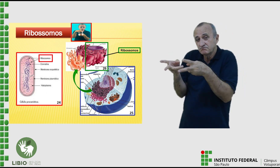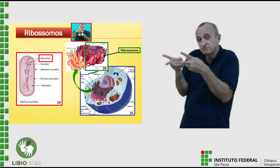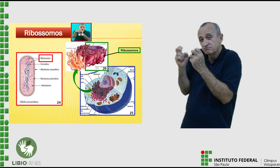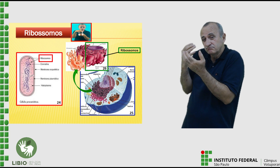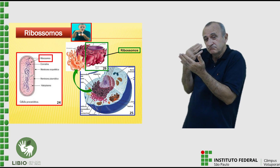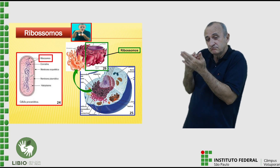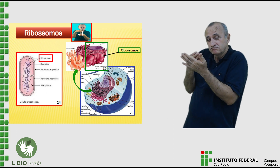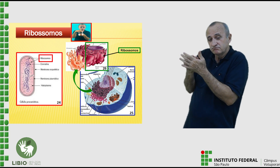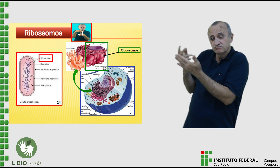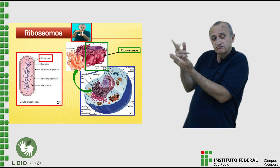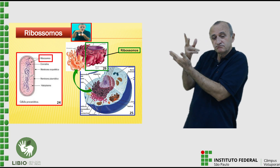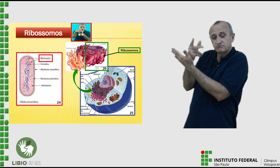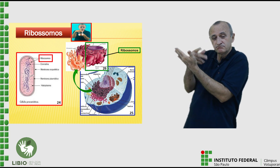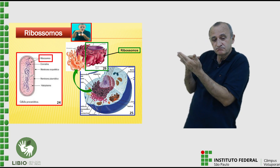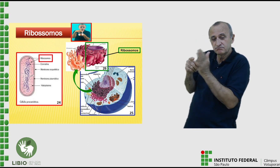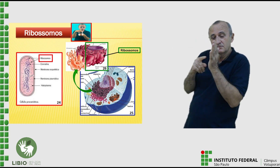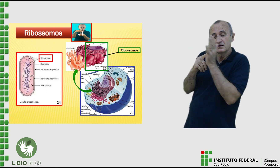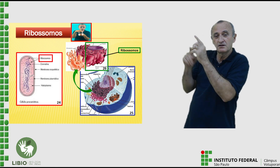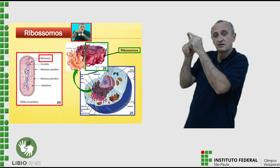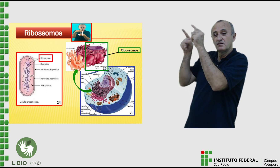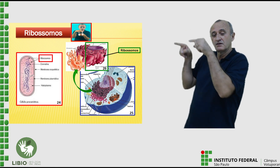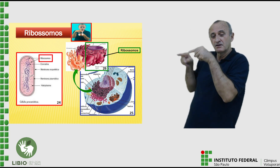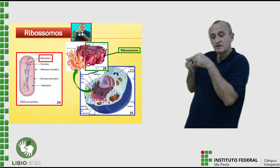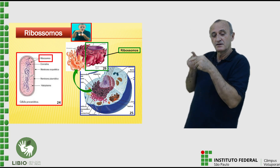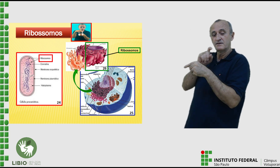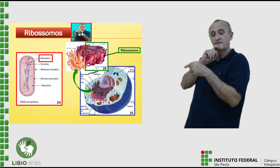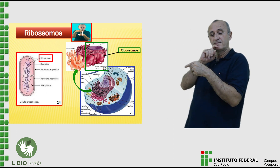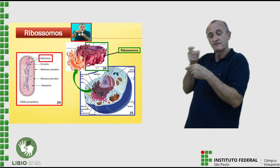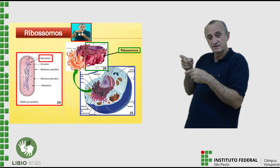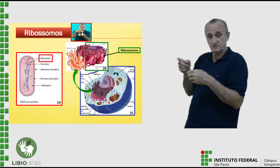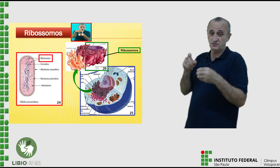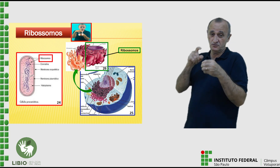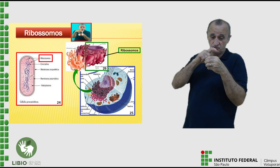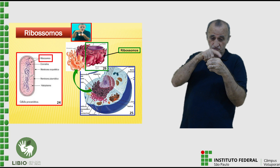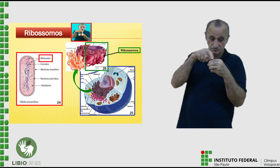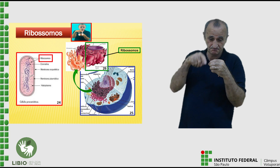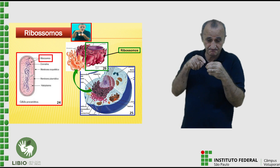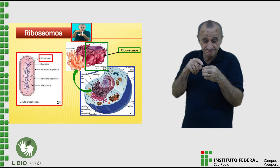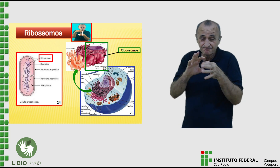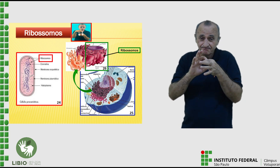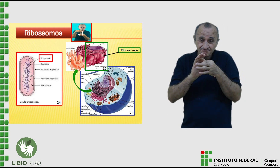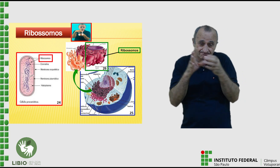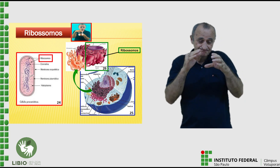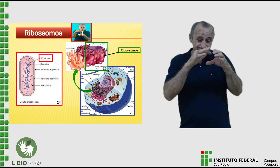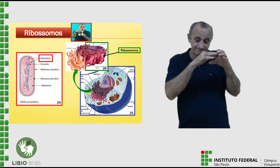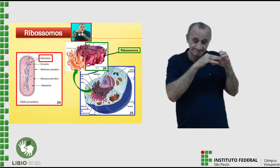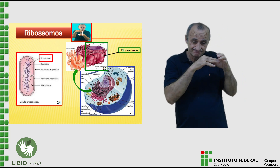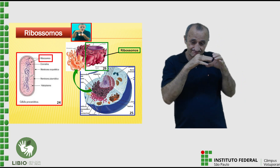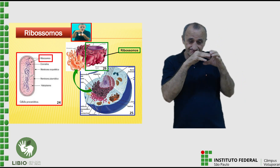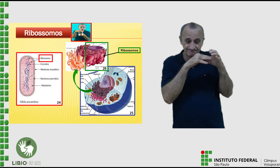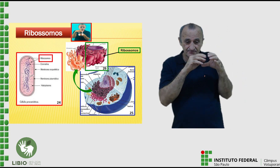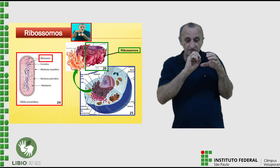ribossomos. Como podemos observar na figura, indicada no retângulo verde,